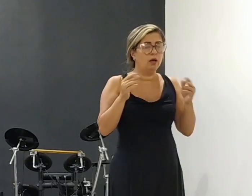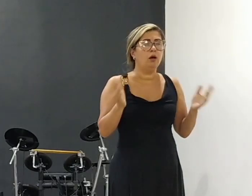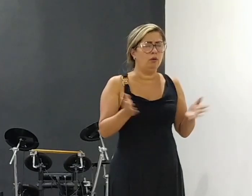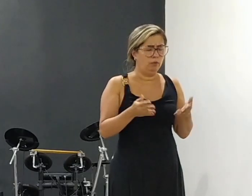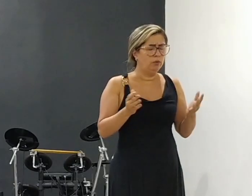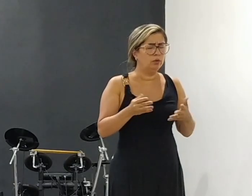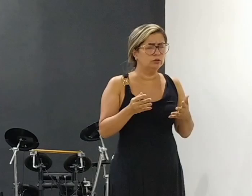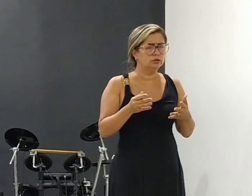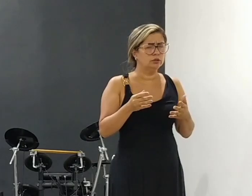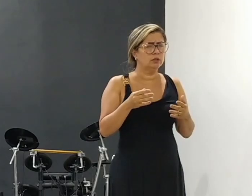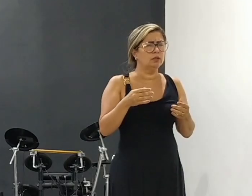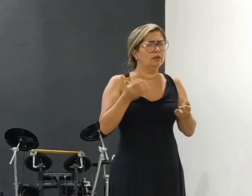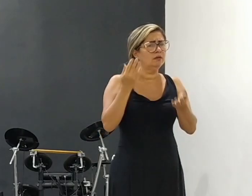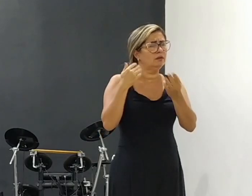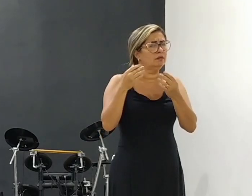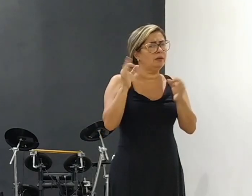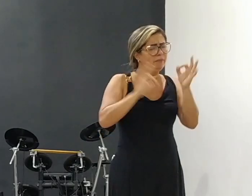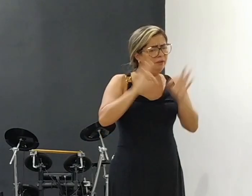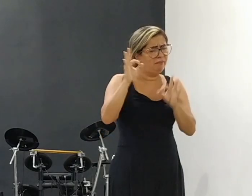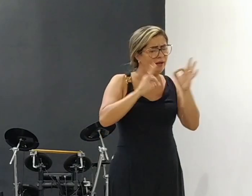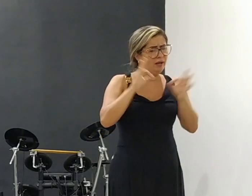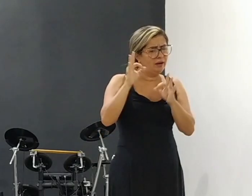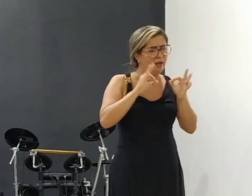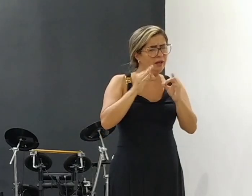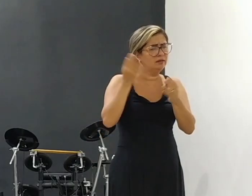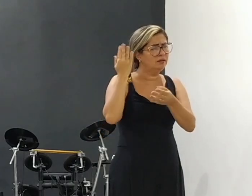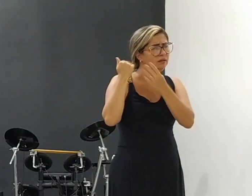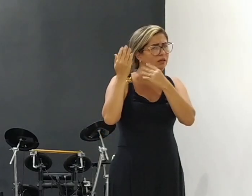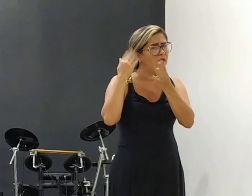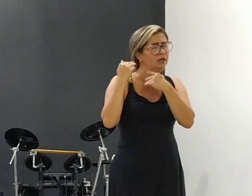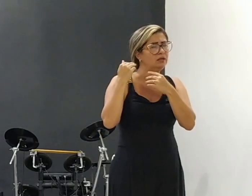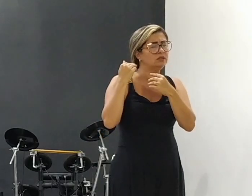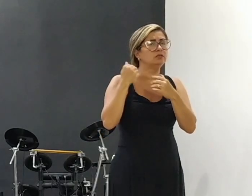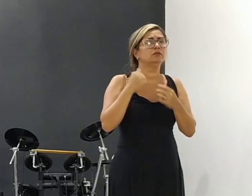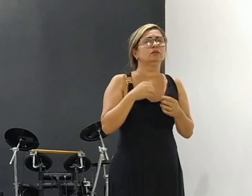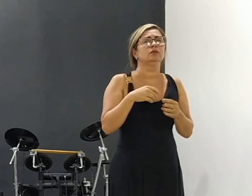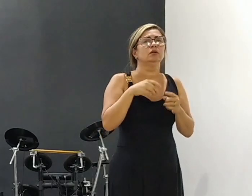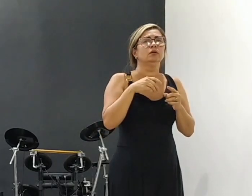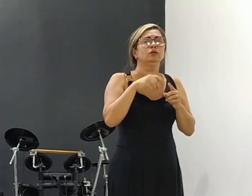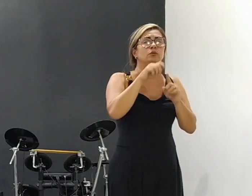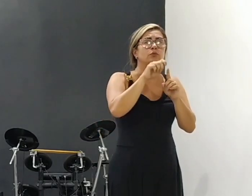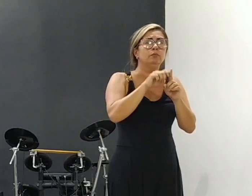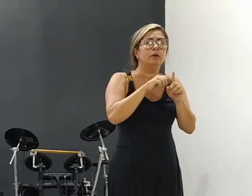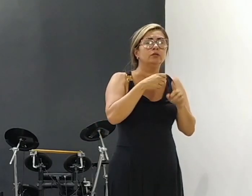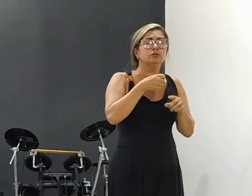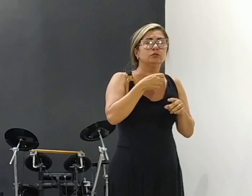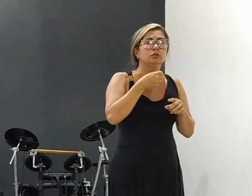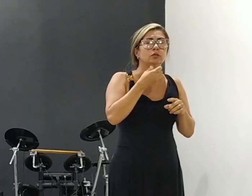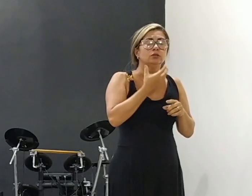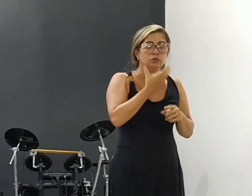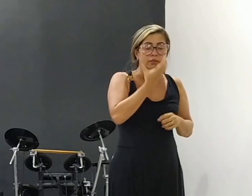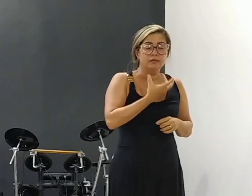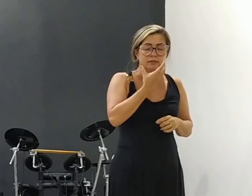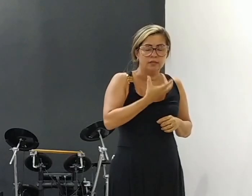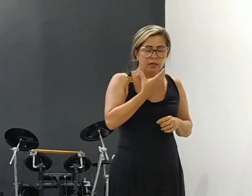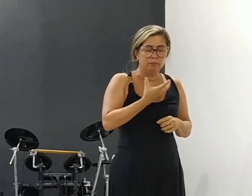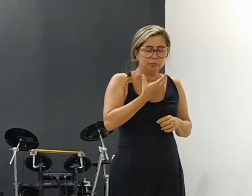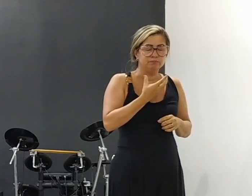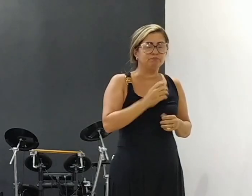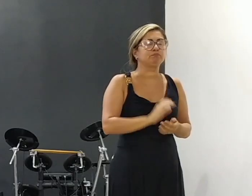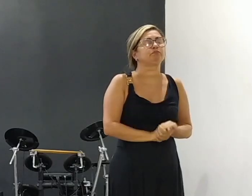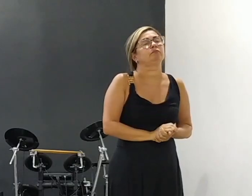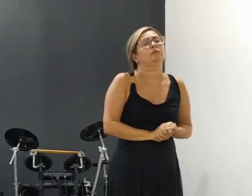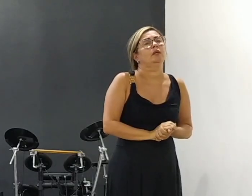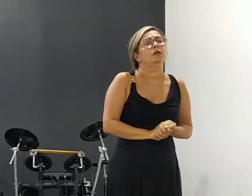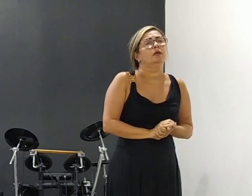preparada desde dezembro do ano passado, quando eu chamei o pastor e falei com ele de algo que Deus tinha tocado no meu coração